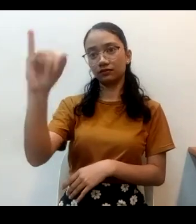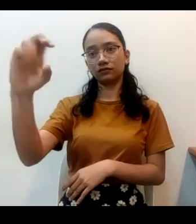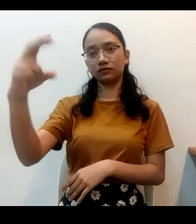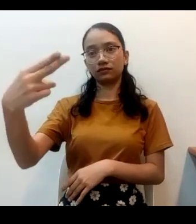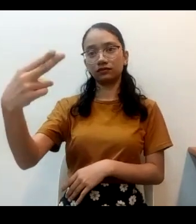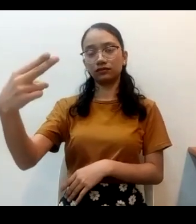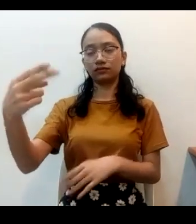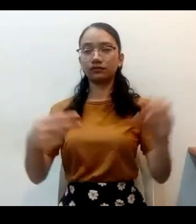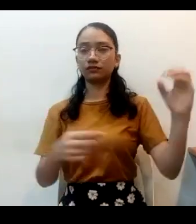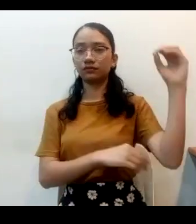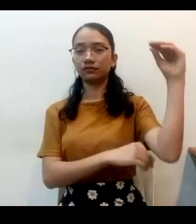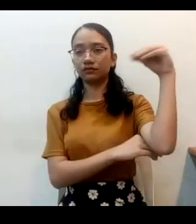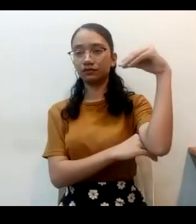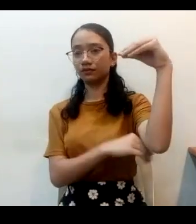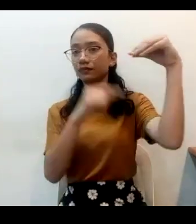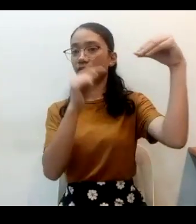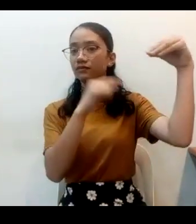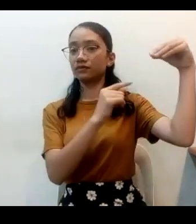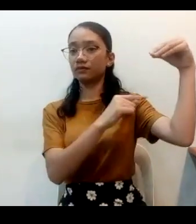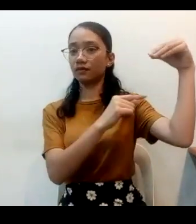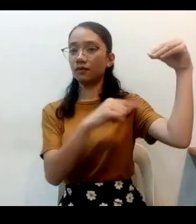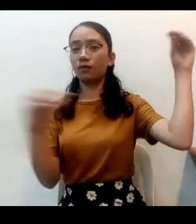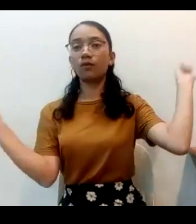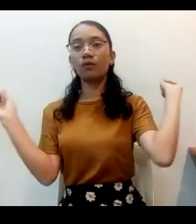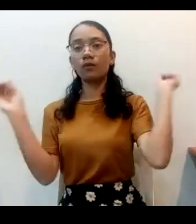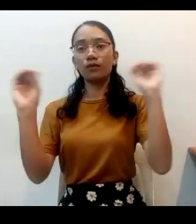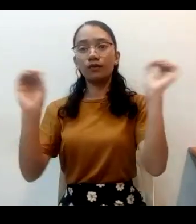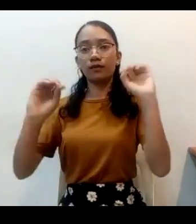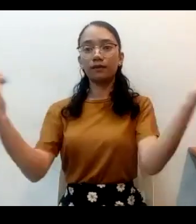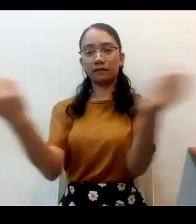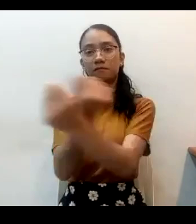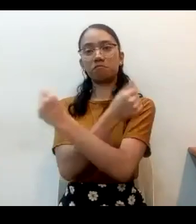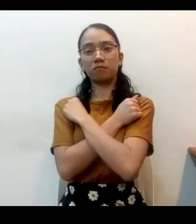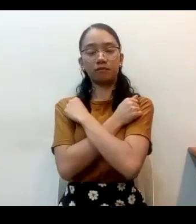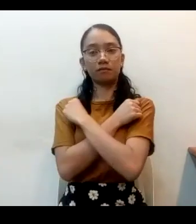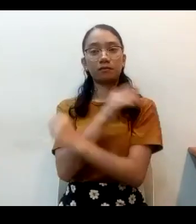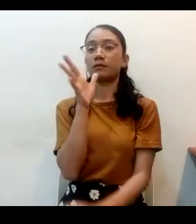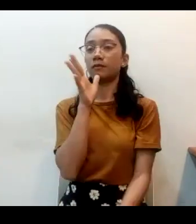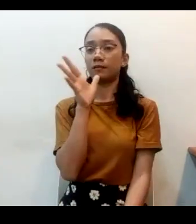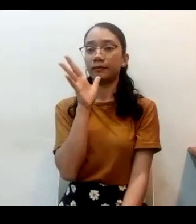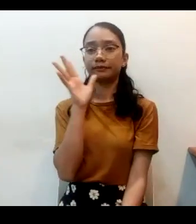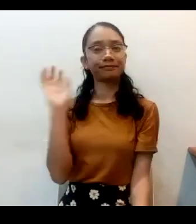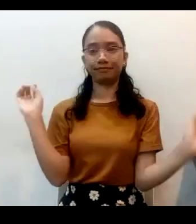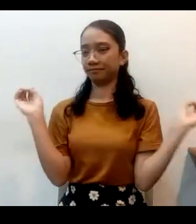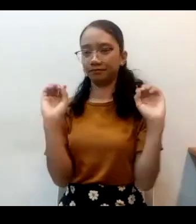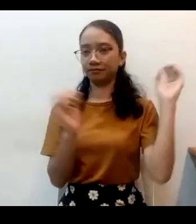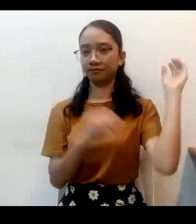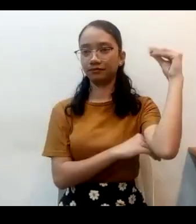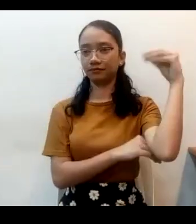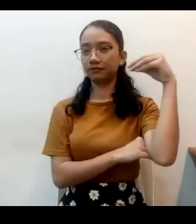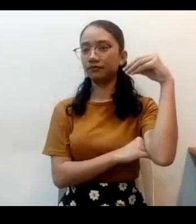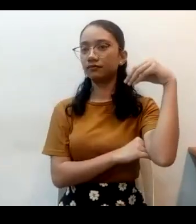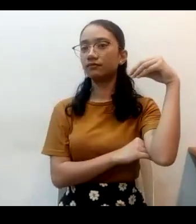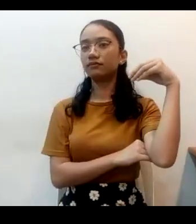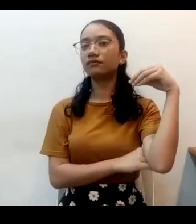Ostrich, the Bible says it doesn't have the love of mother. Kaya yung ostrich po, sinasabi po ng Biblia na wala po itong pagmamahal na